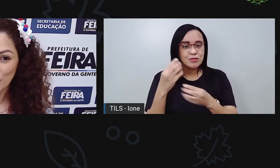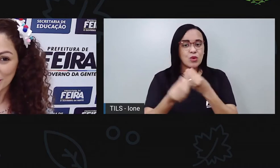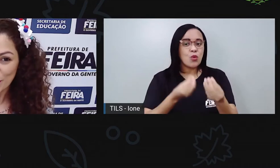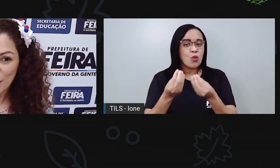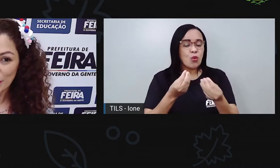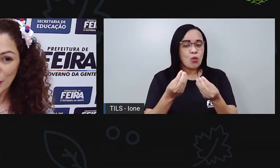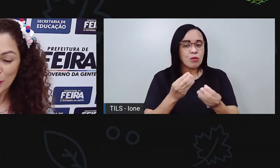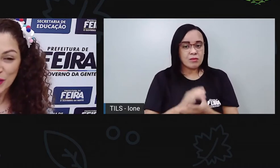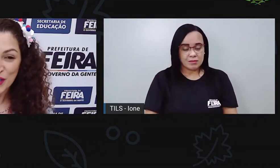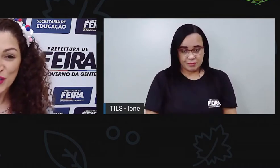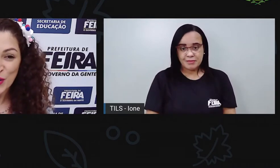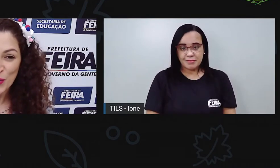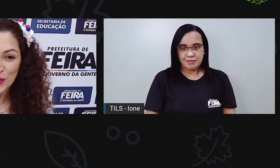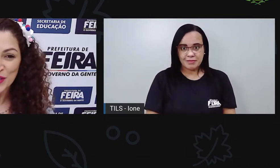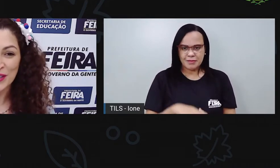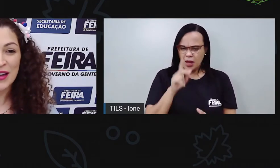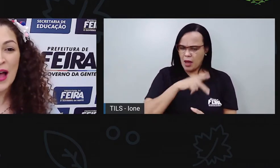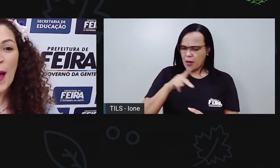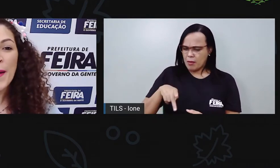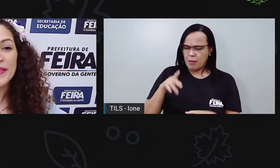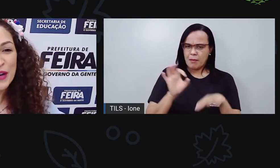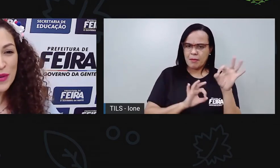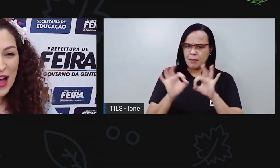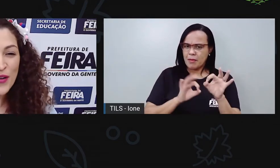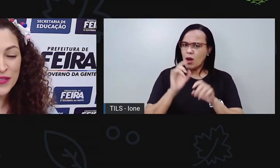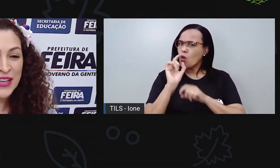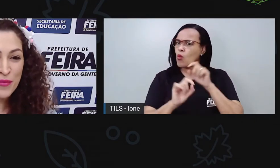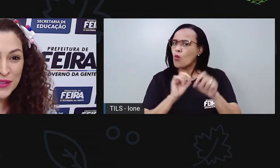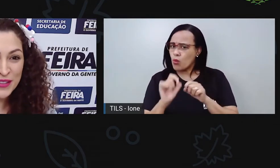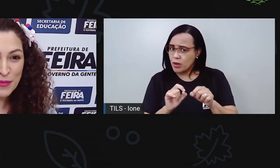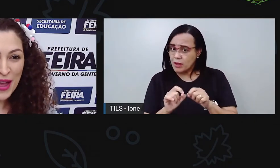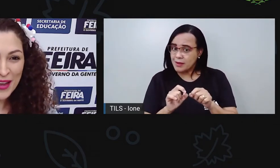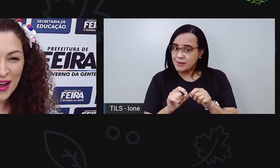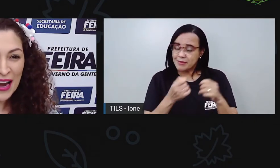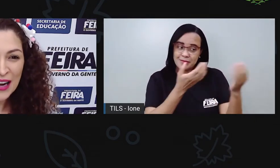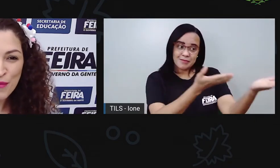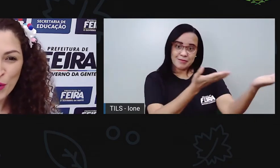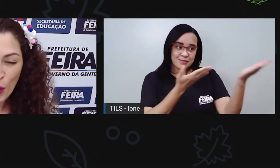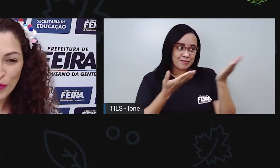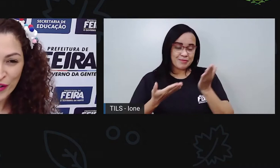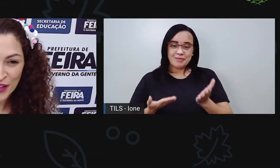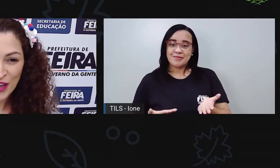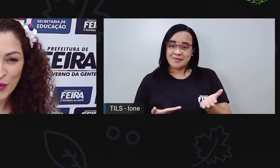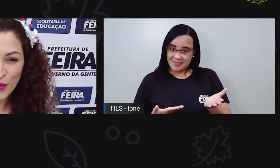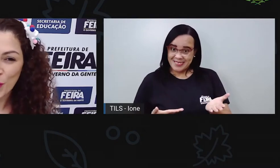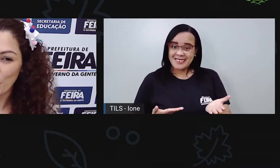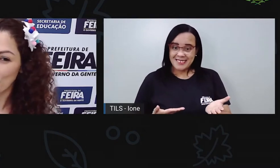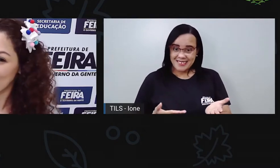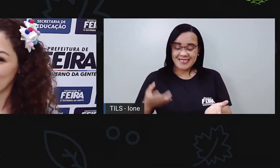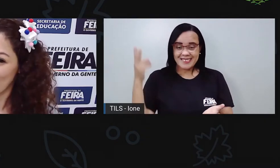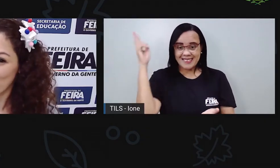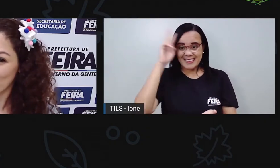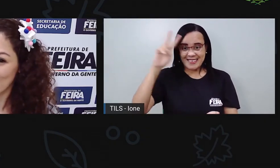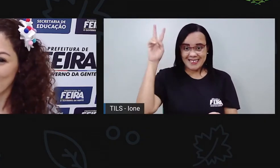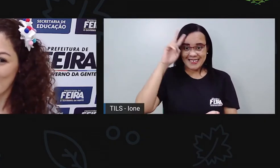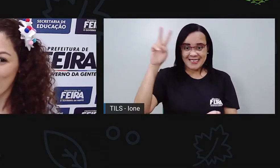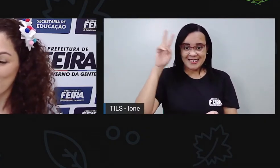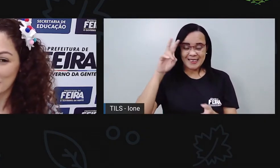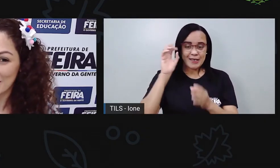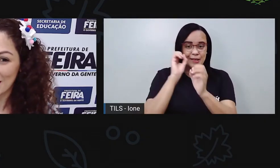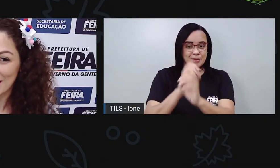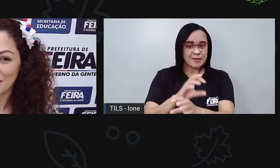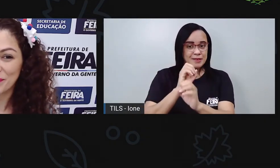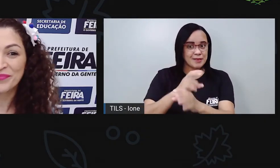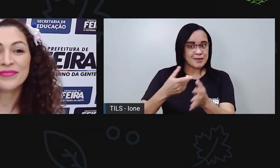Será que a Procimeia preparou para a gente hoje? Vamos lá convidar a Procimeia? Lembram como foi que eu ensinei para vocês na